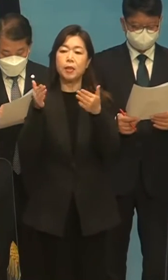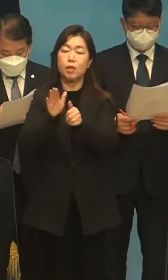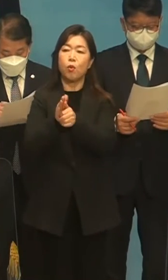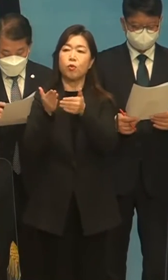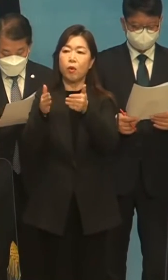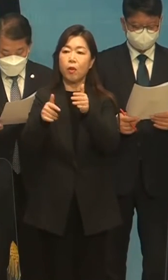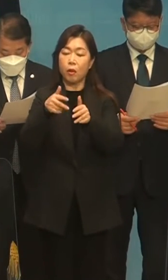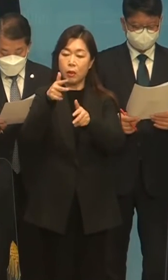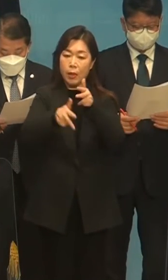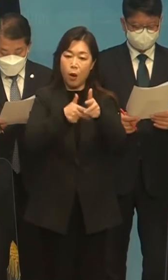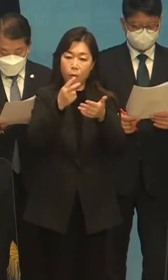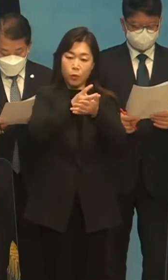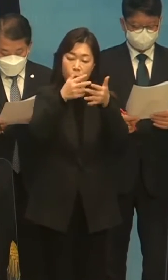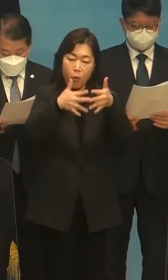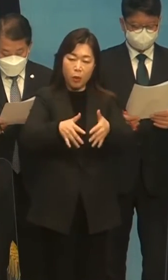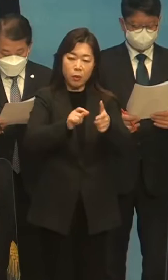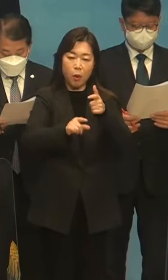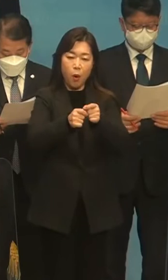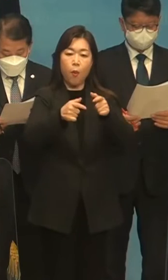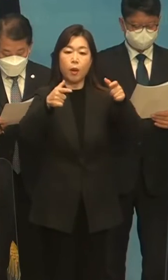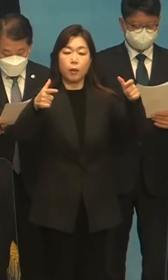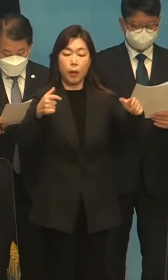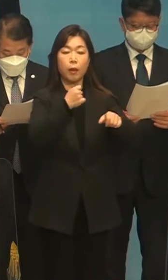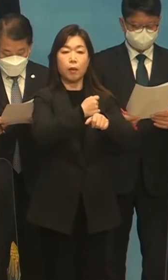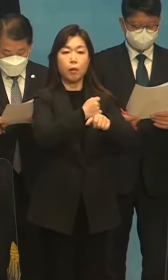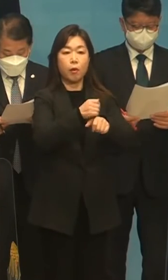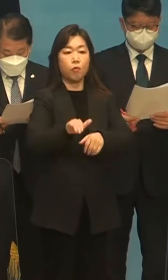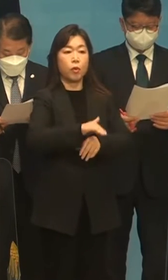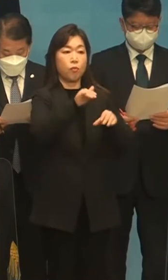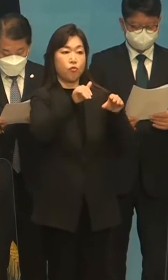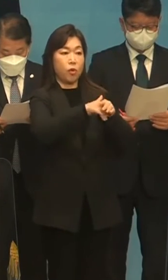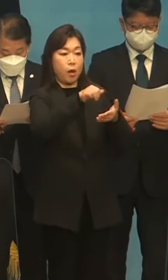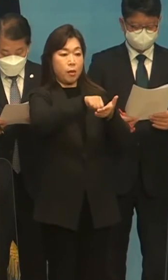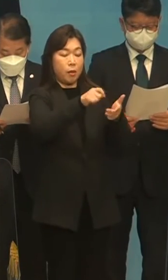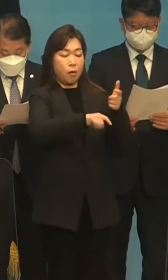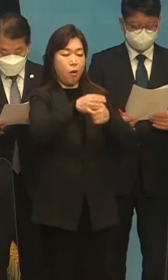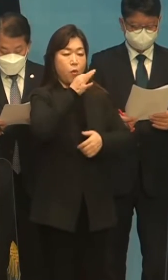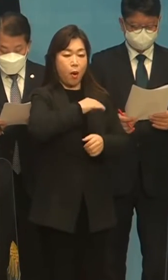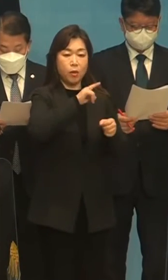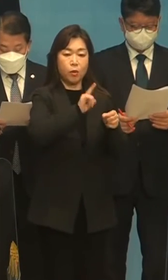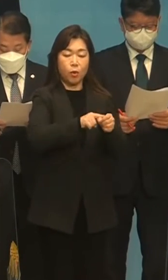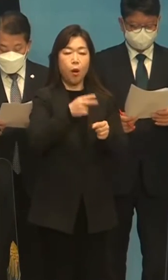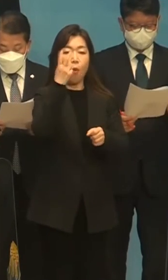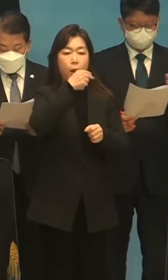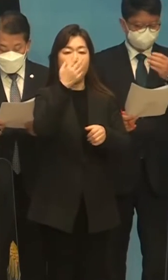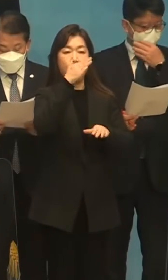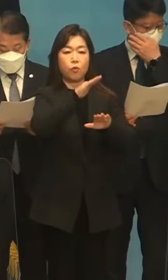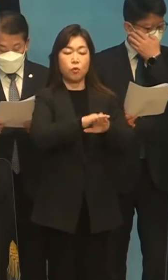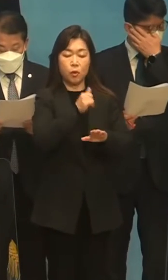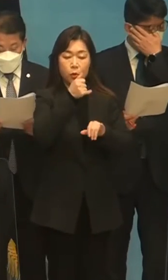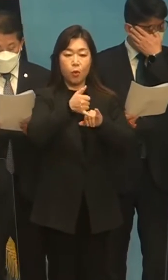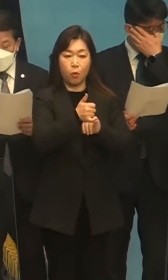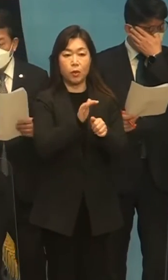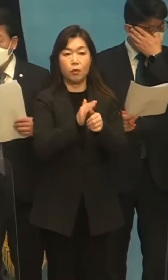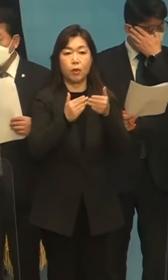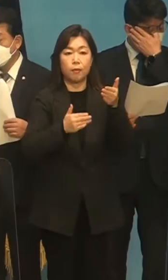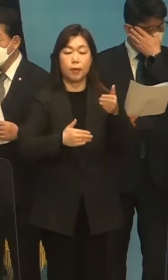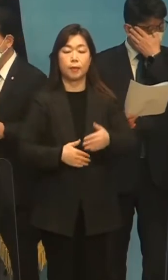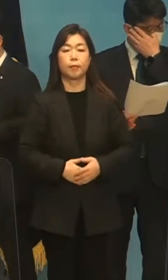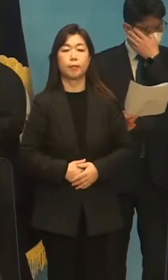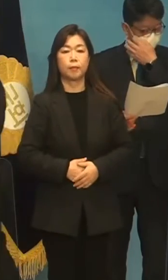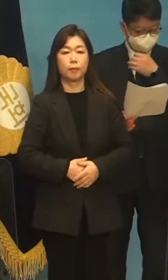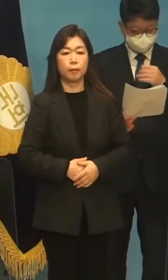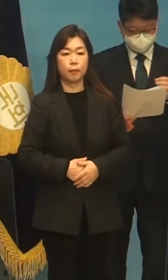지원되던 사업 요건을 대폭 확대하여 우리 문화재가 더욱 효과적으로 관리 보존될 수 있도록 한다.